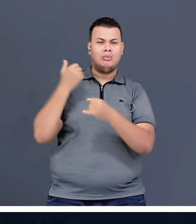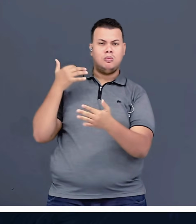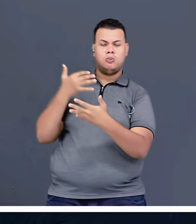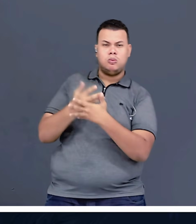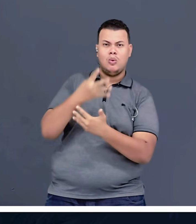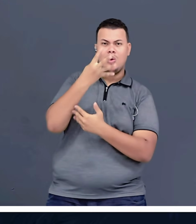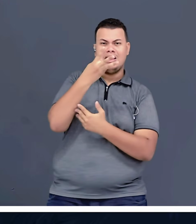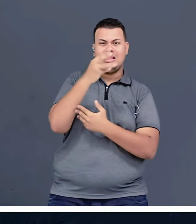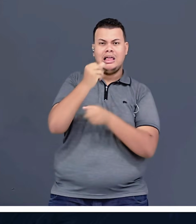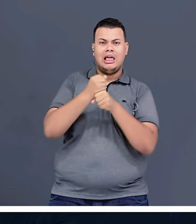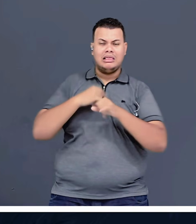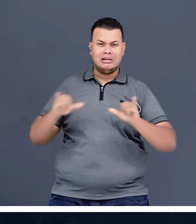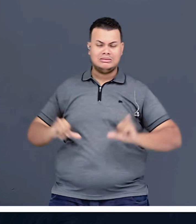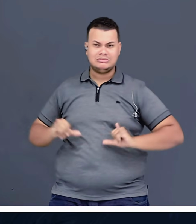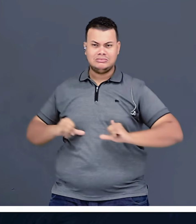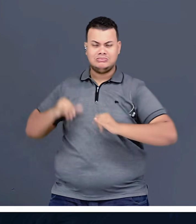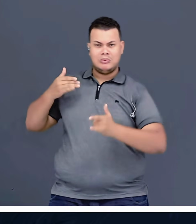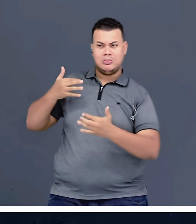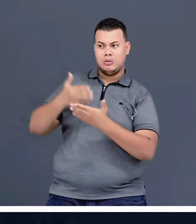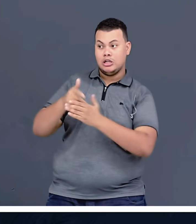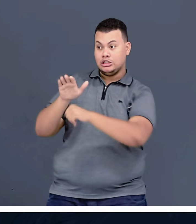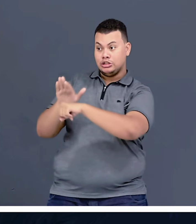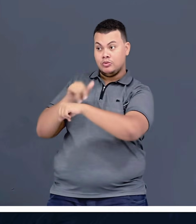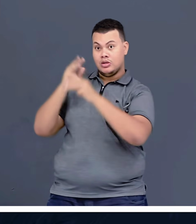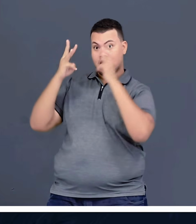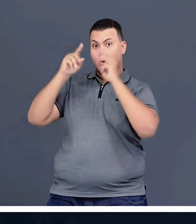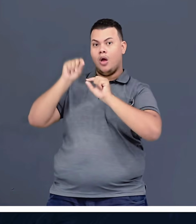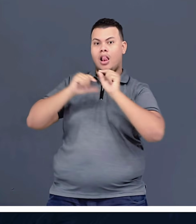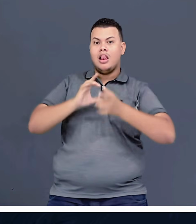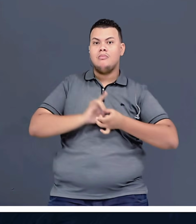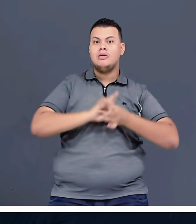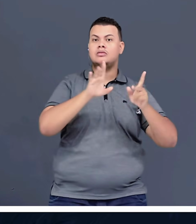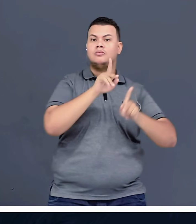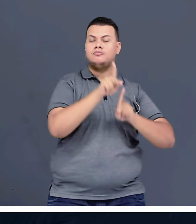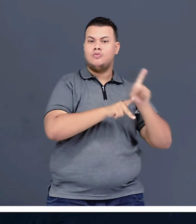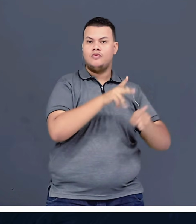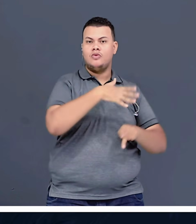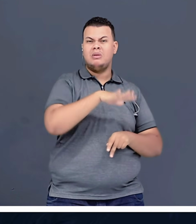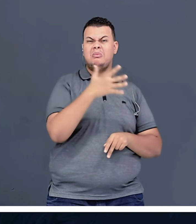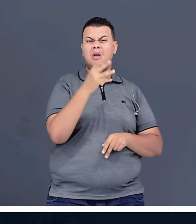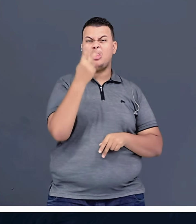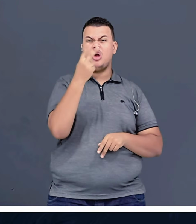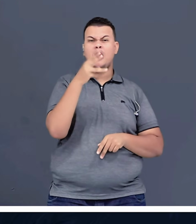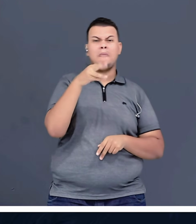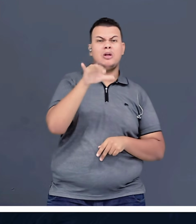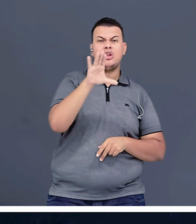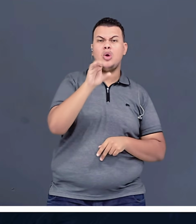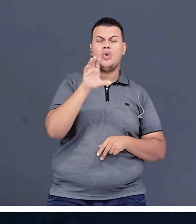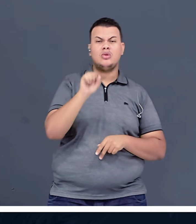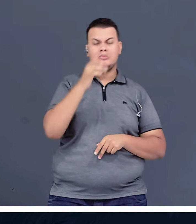anos de escravidão, ali já tinha, gente, aproximadamente 2 milhões de pessoas que